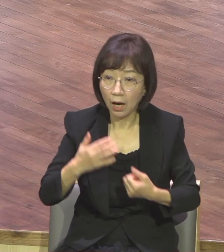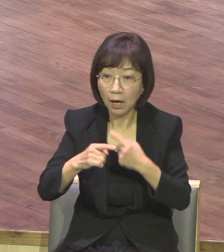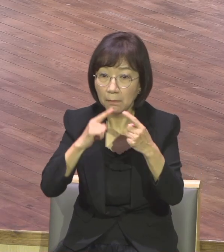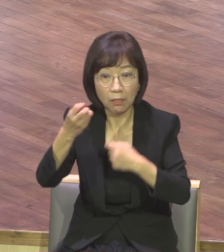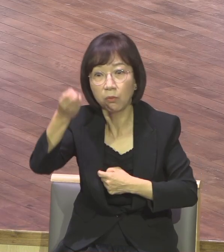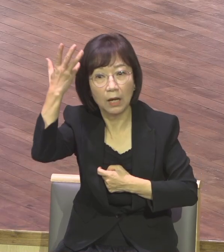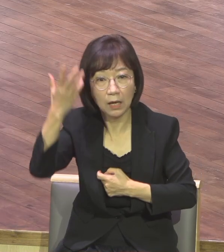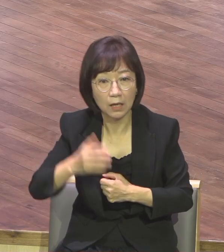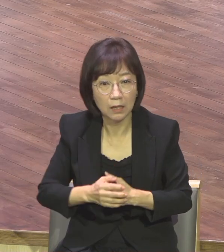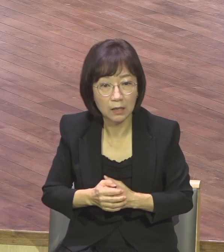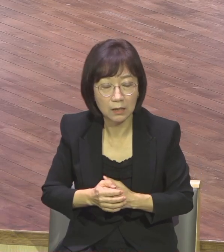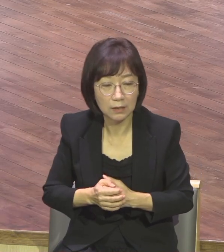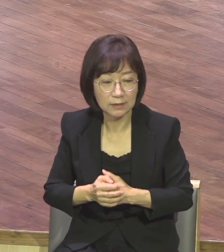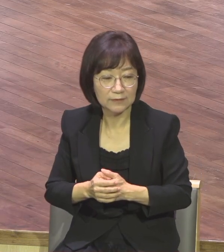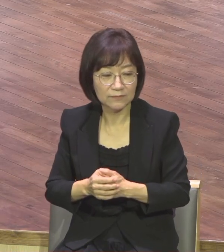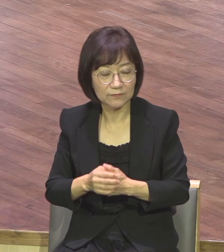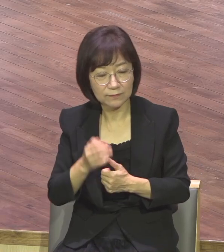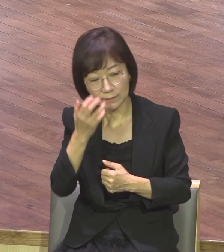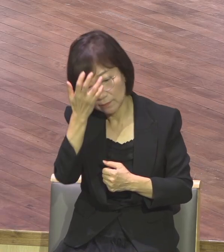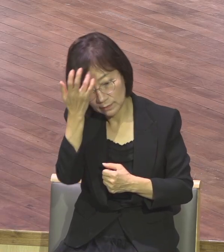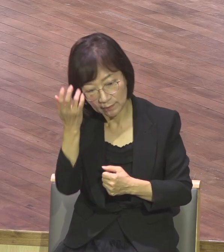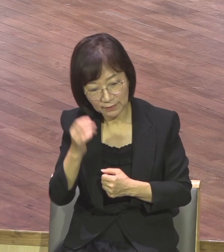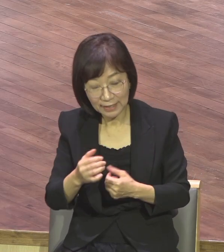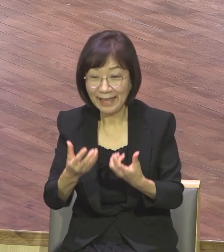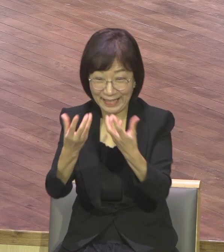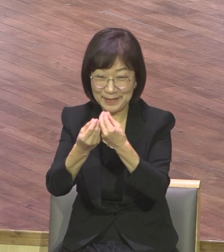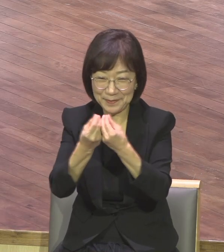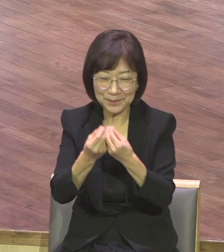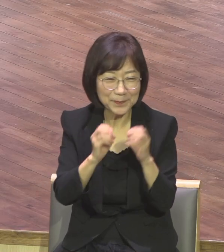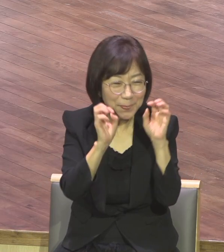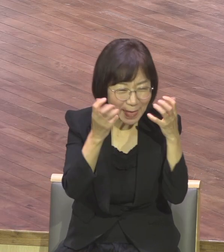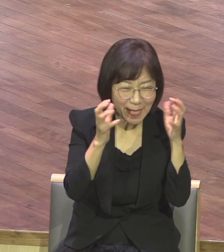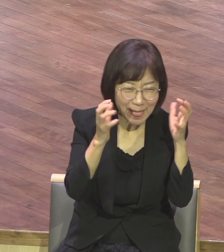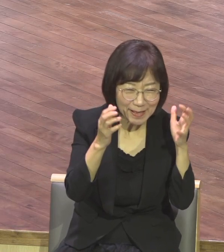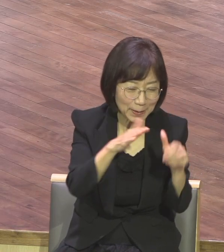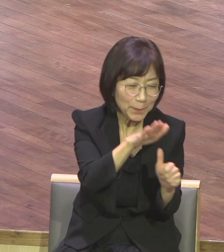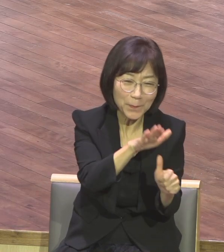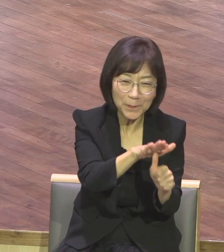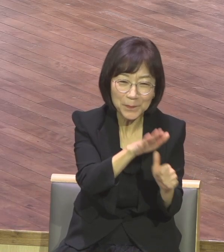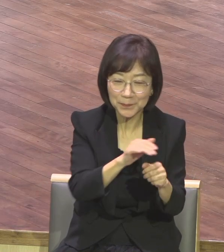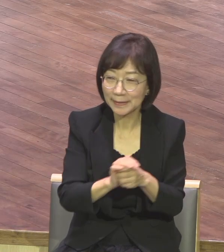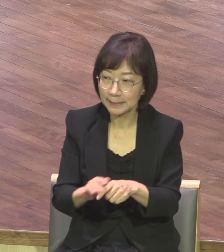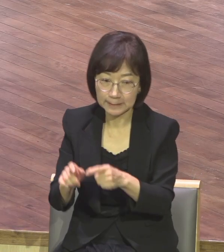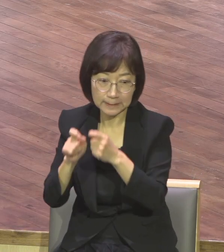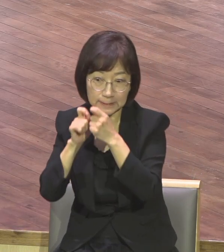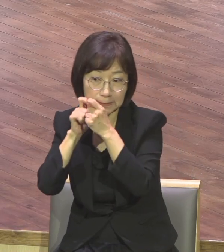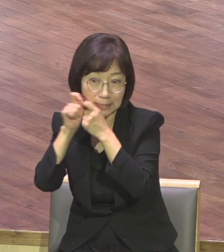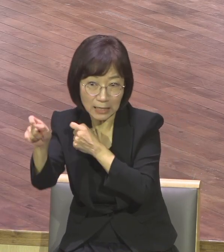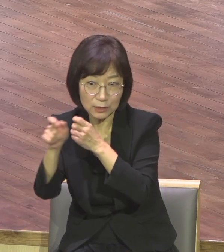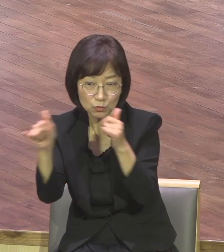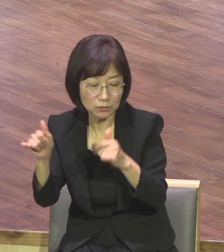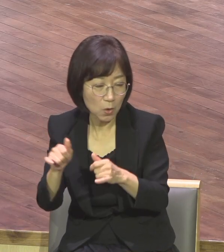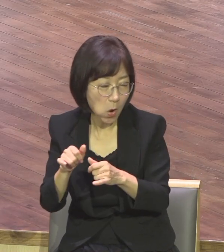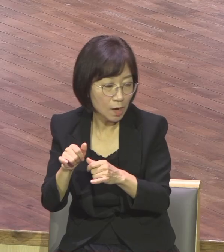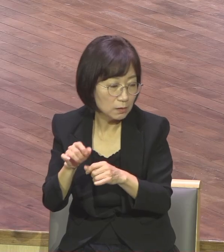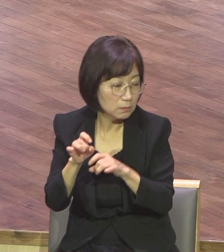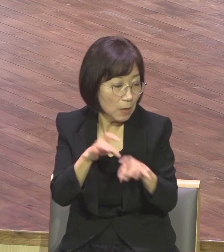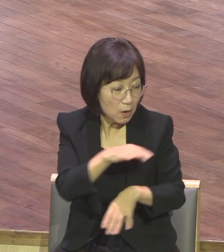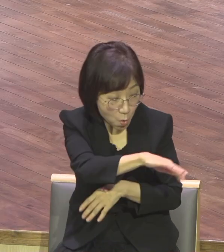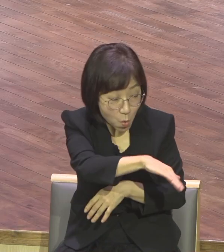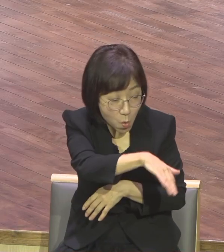아무것도 모르는 어린아이가 사기꾼 말대로 따라가 사기꾼이 말하는 대로 따라가면 어떻게 돼요? 위험에 빠지지요.